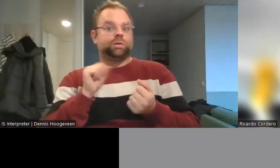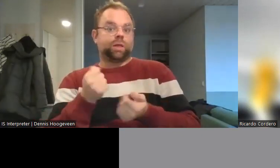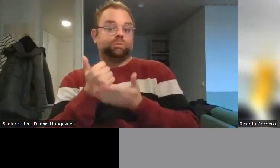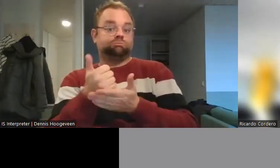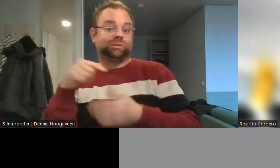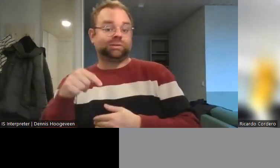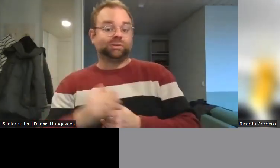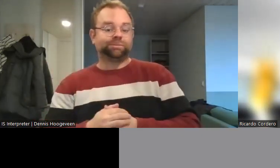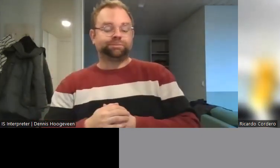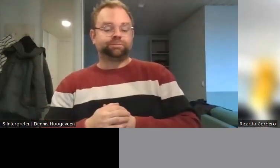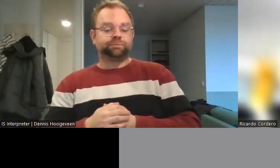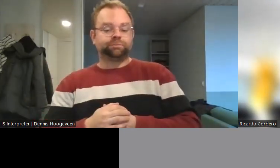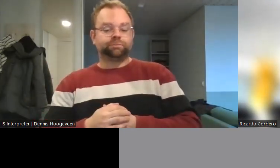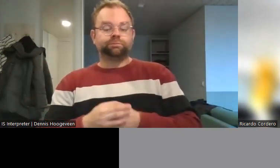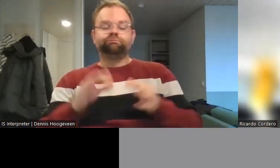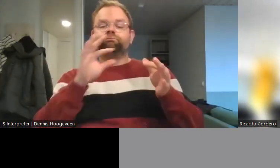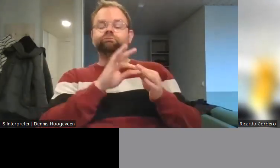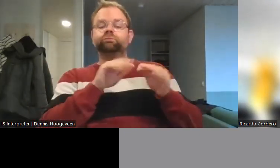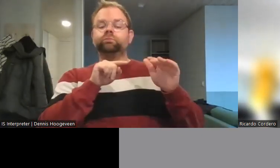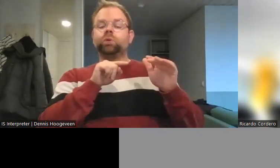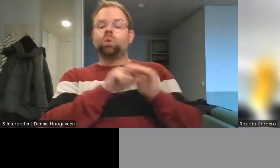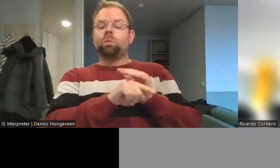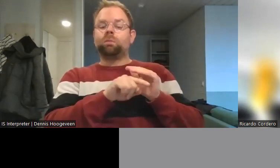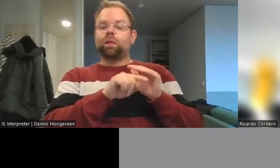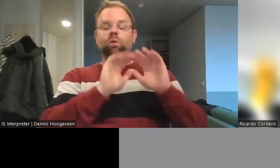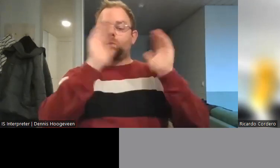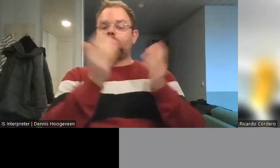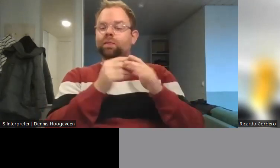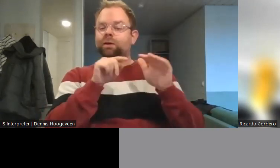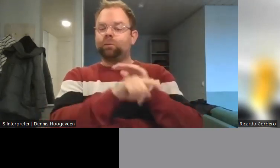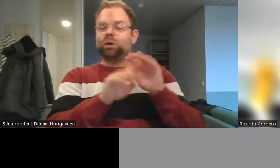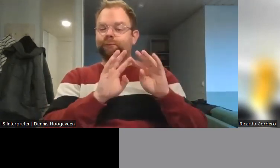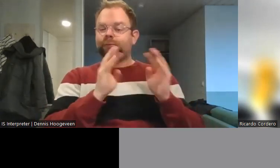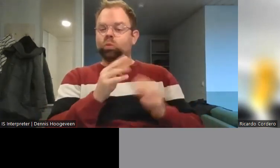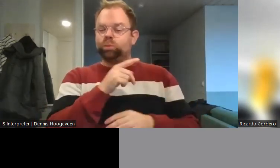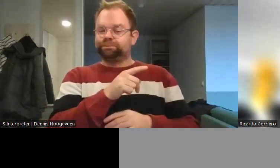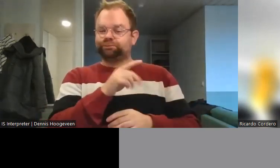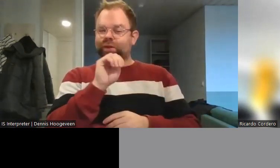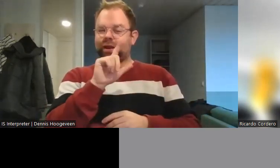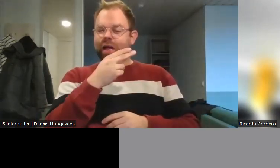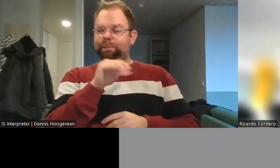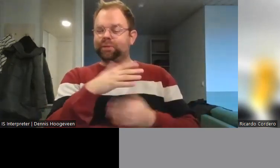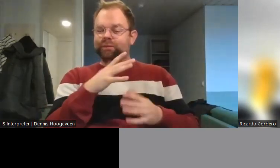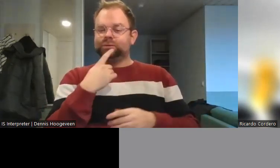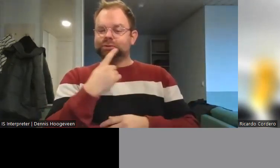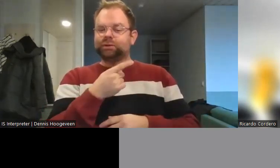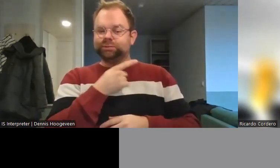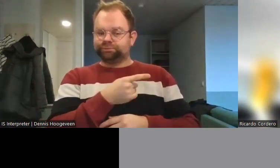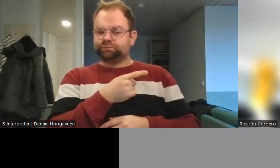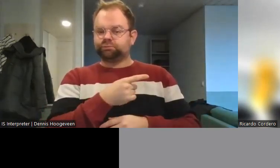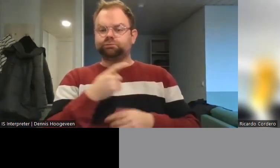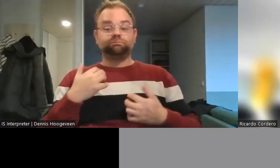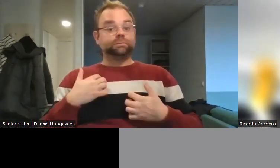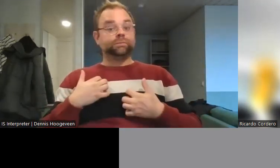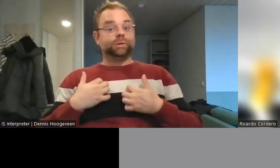dont j'ai parlé, cela est un point intéressant. On pourrait avoir un engagement